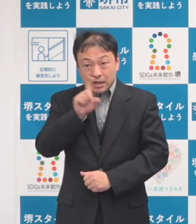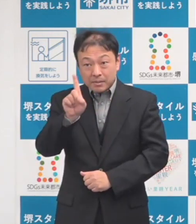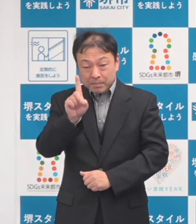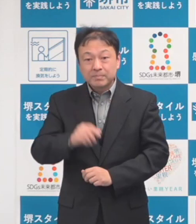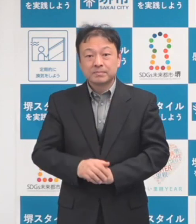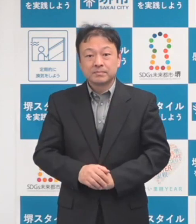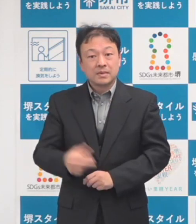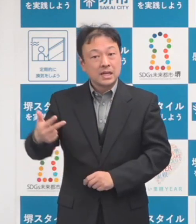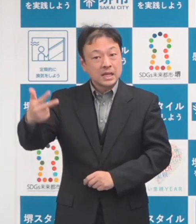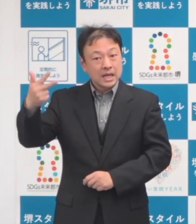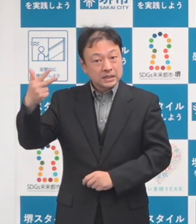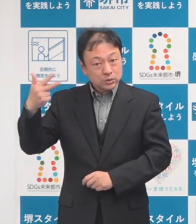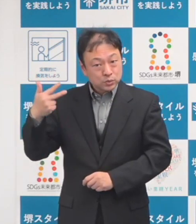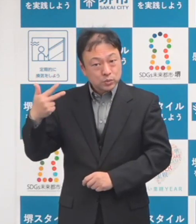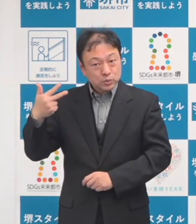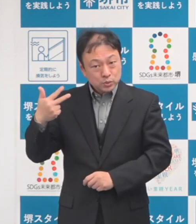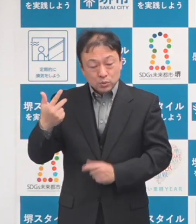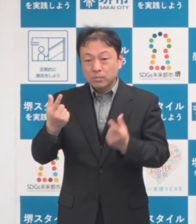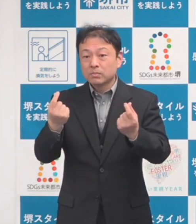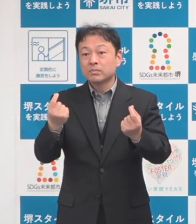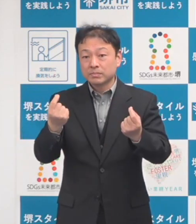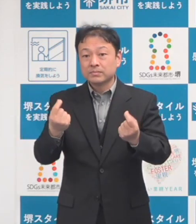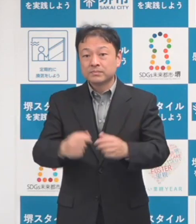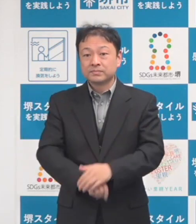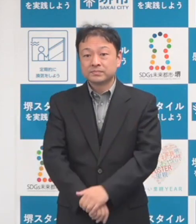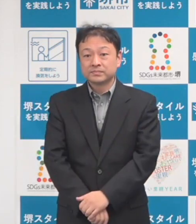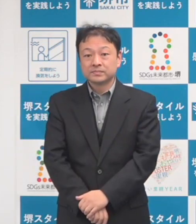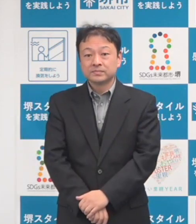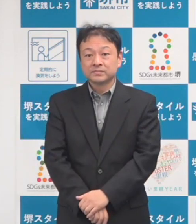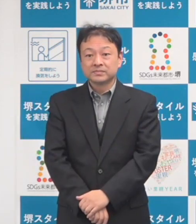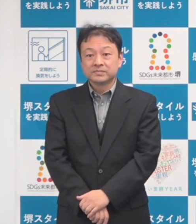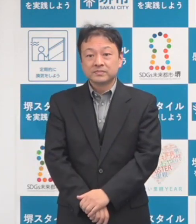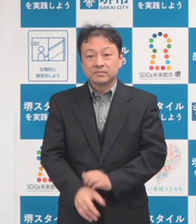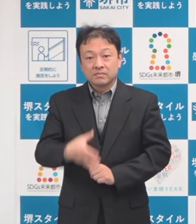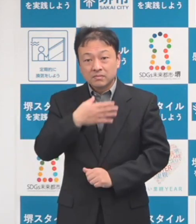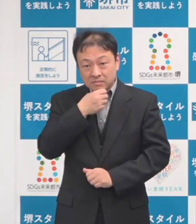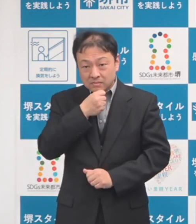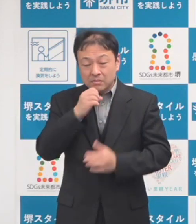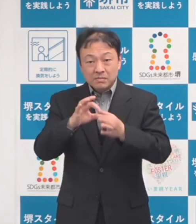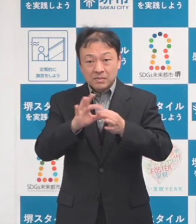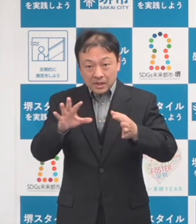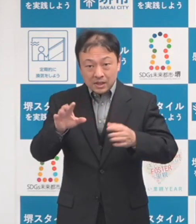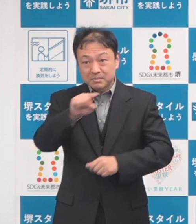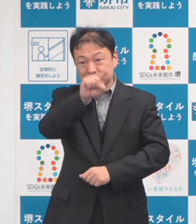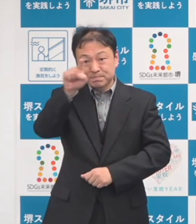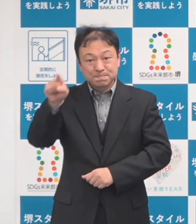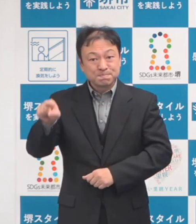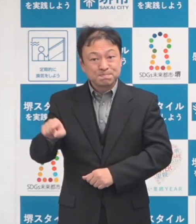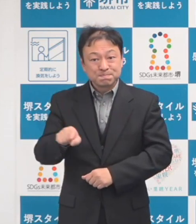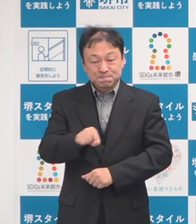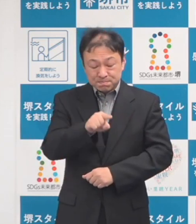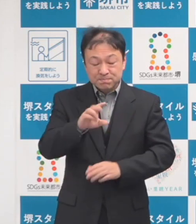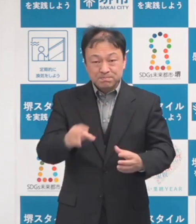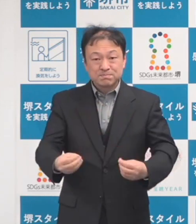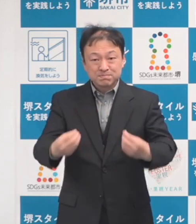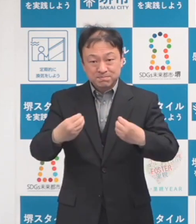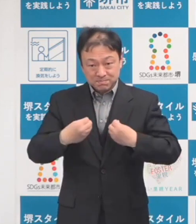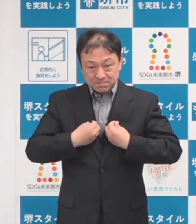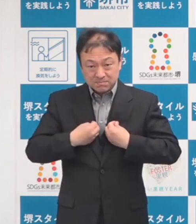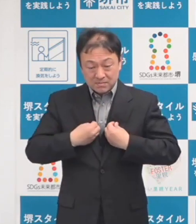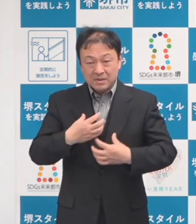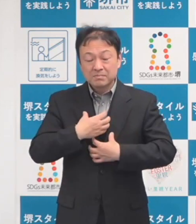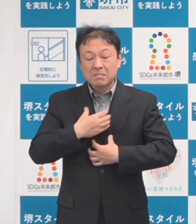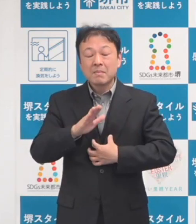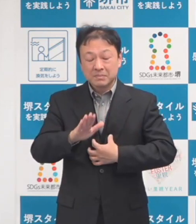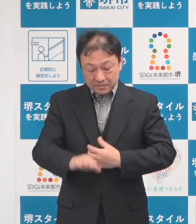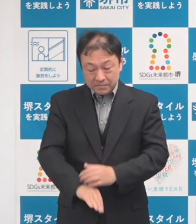お示ししたグラフとほとんど変わりはございません。どの年代でも同じように感染のリスクはある